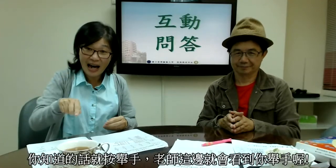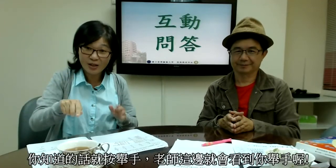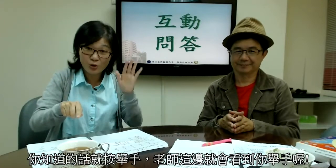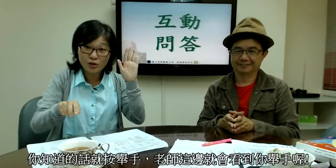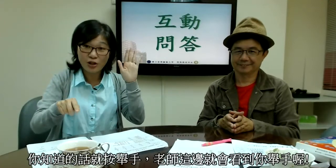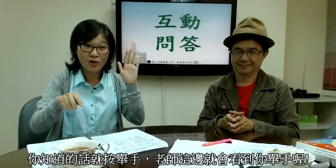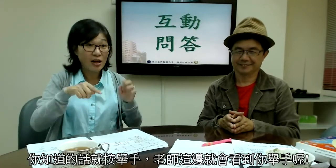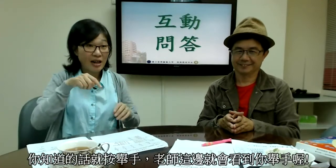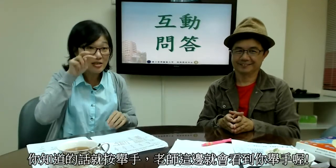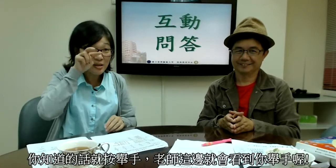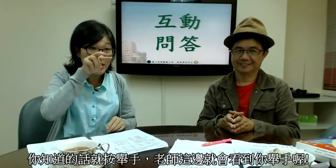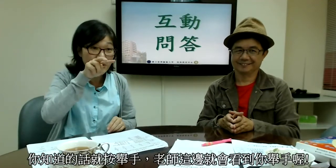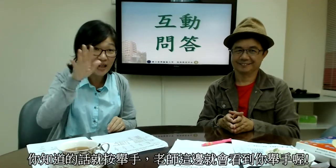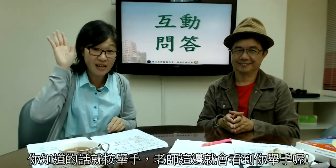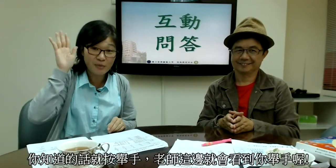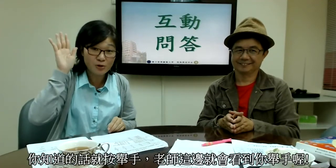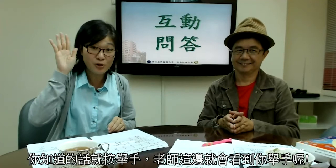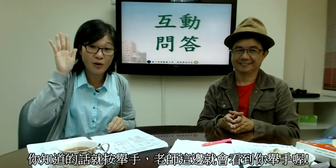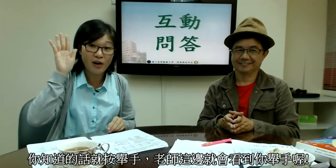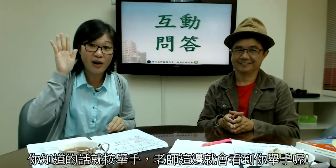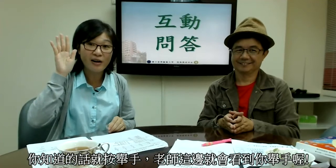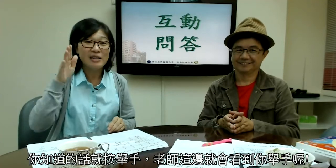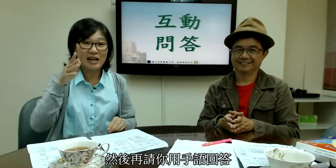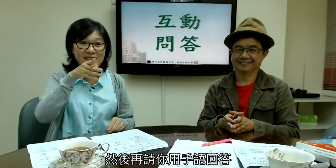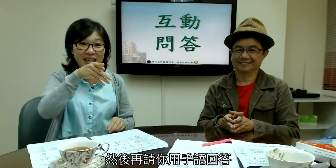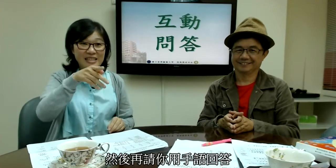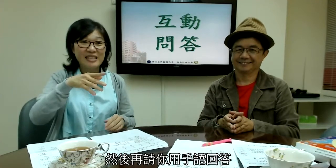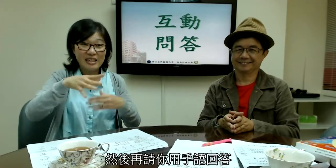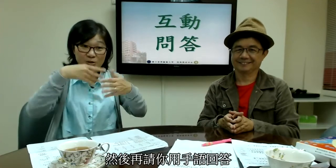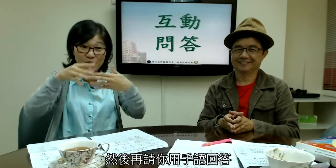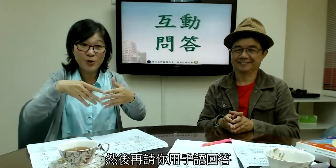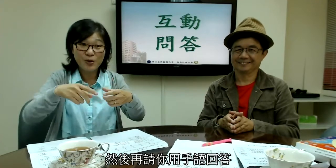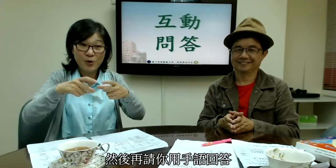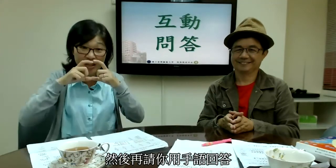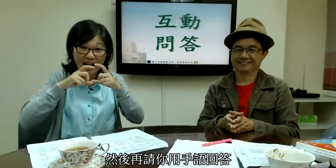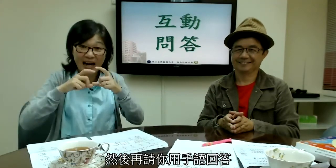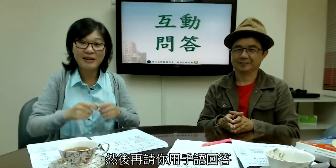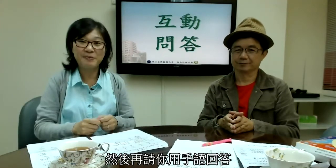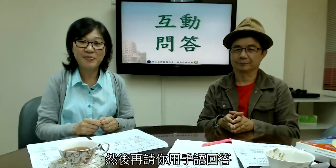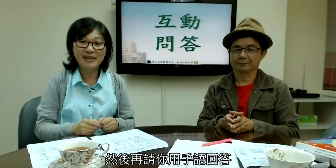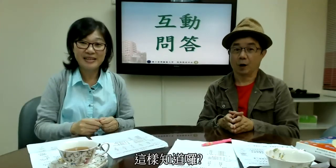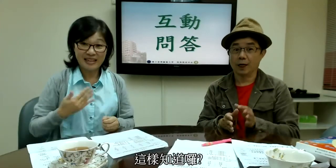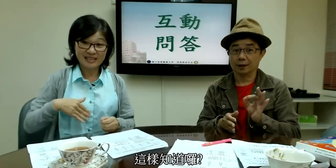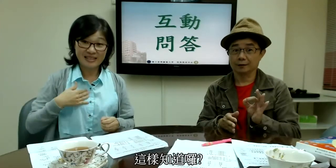举手，老师这边就会看到你们举手哦，然后再请你用手语回答，这样知道